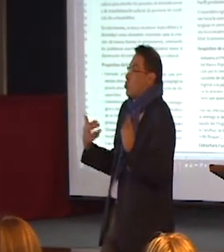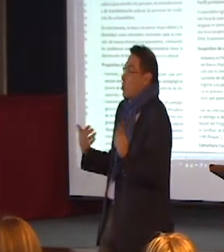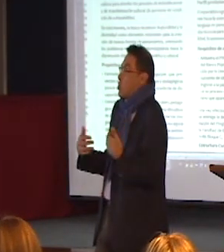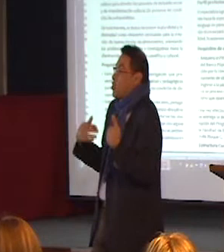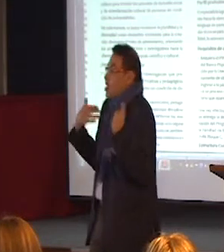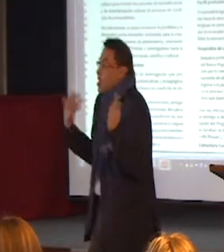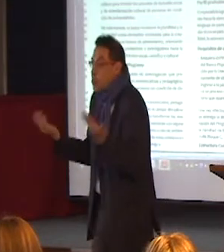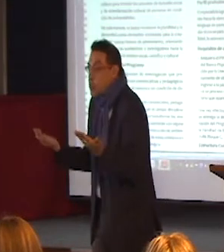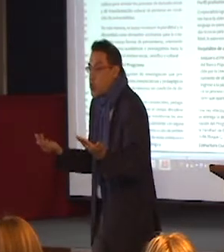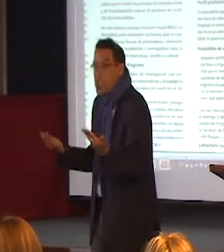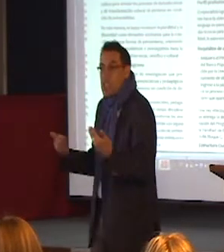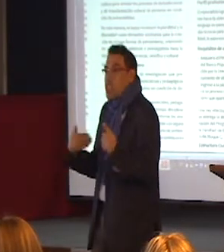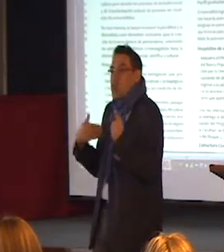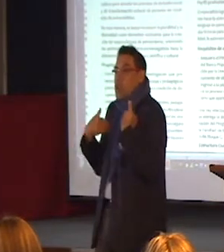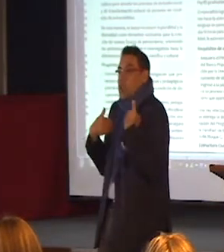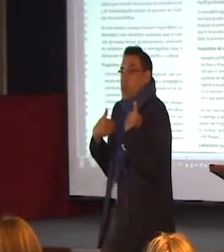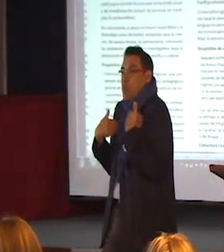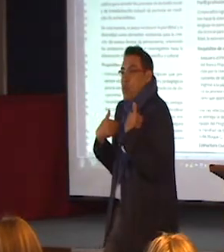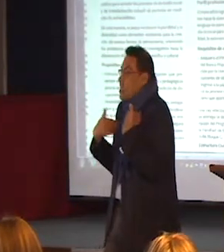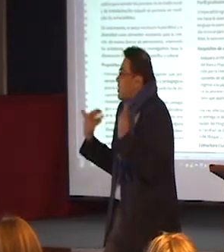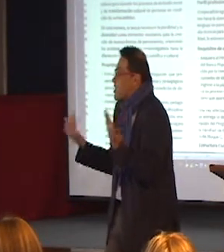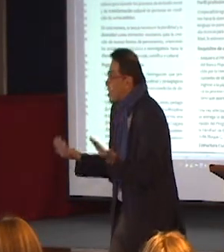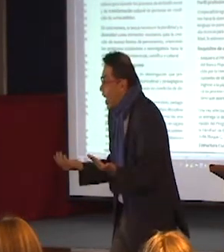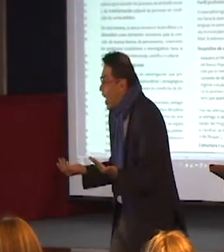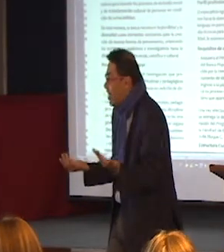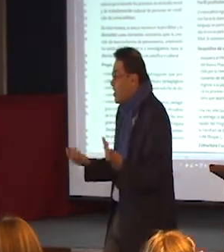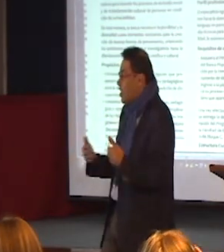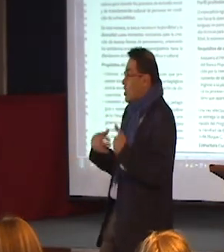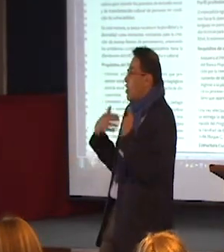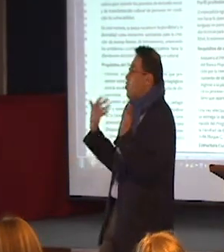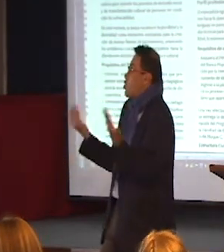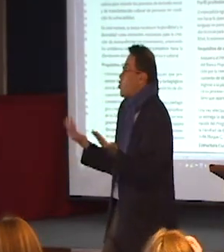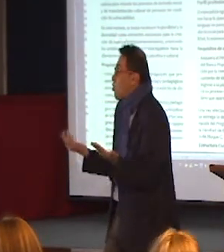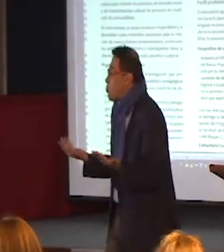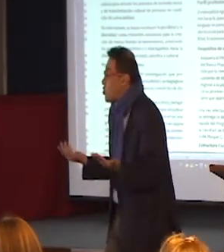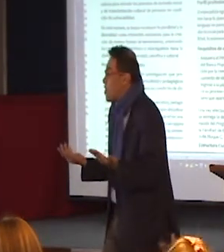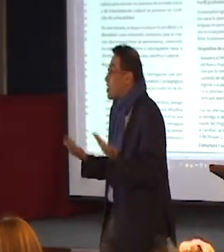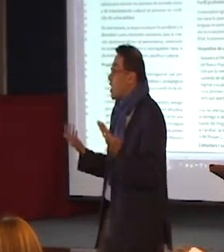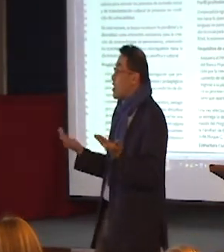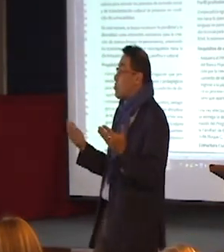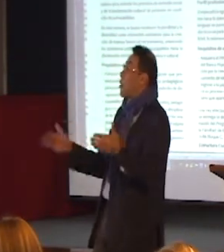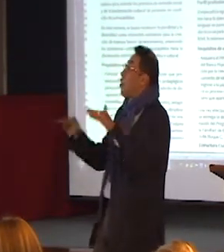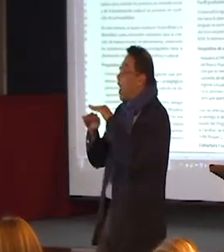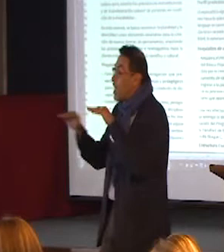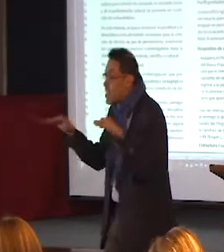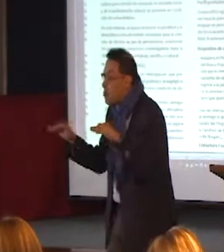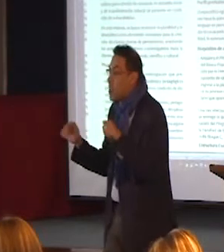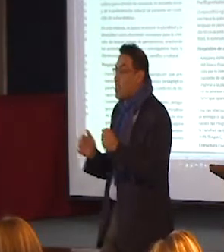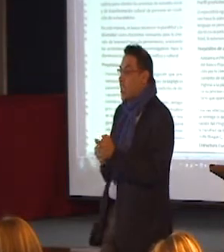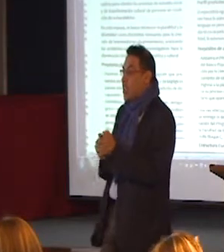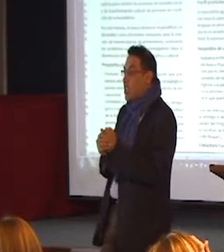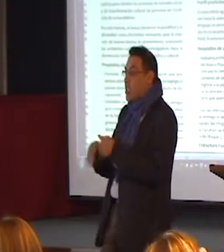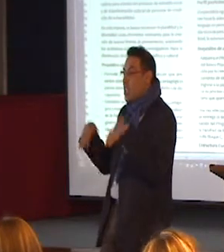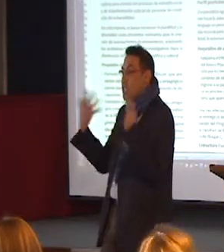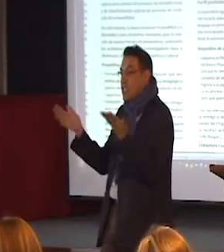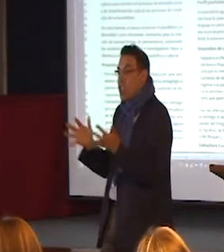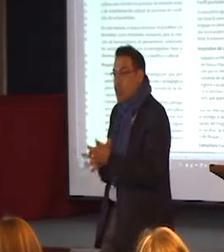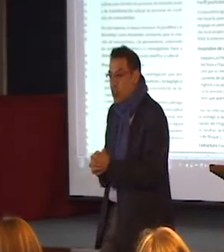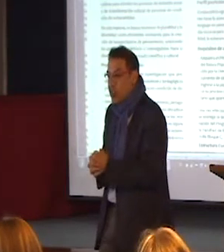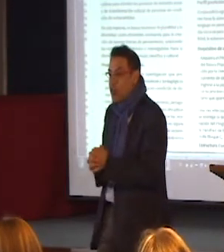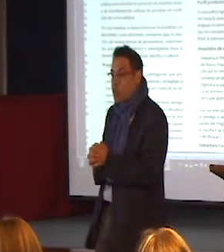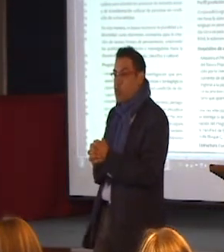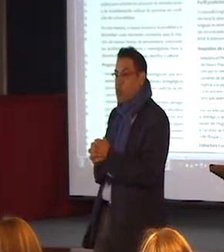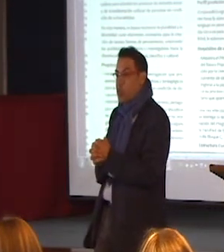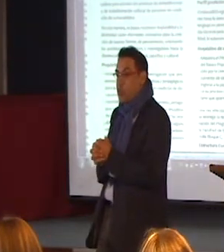aprender desde nuestros propios ritmos, desde nuestras propias necesidades, desde nuestros propios intereses. Pero ese